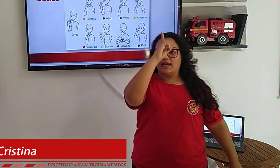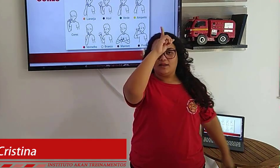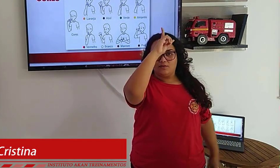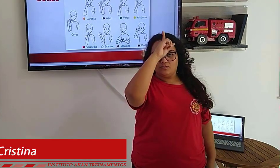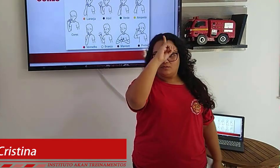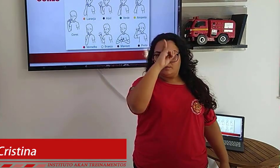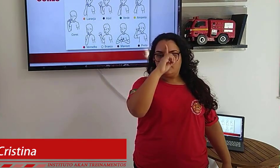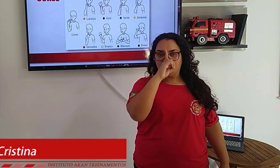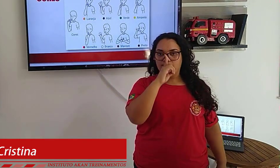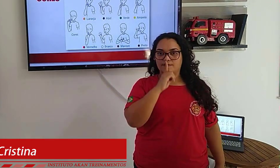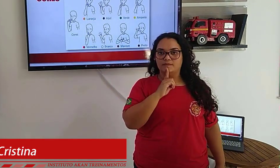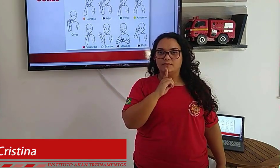Amarelo.